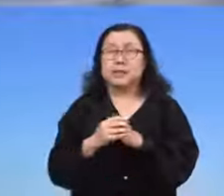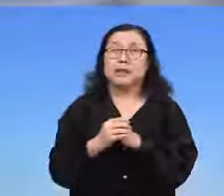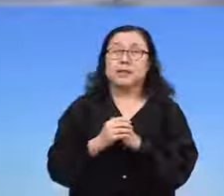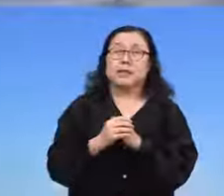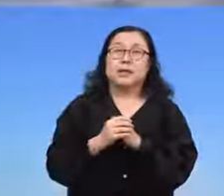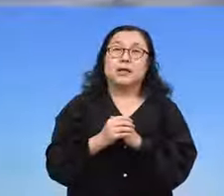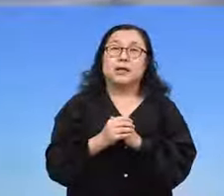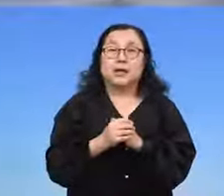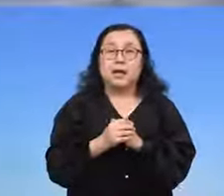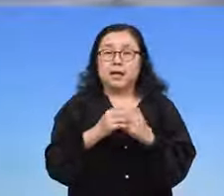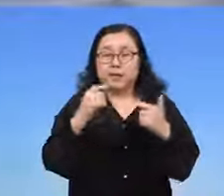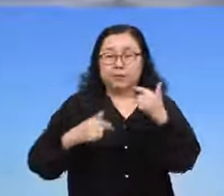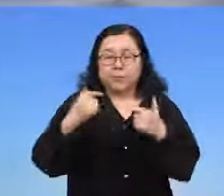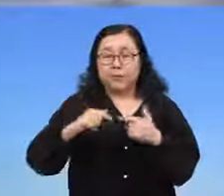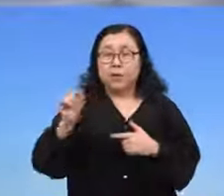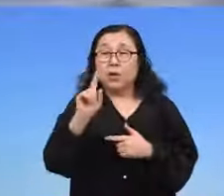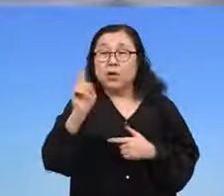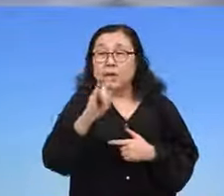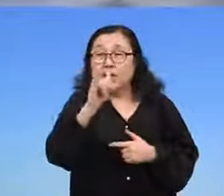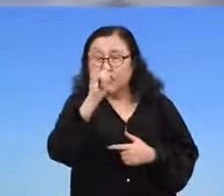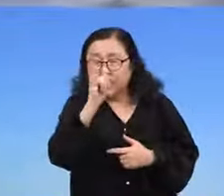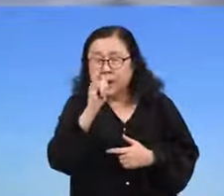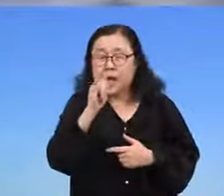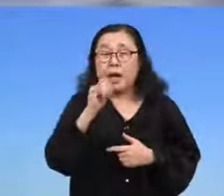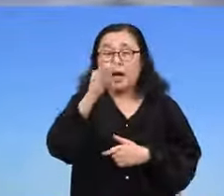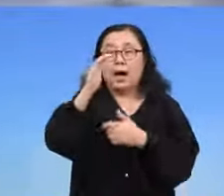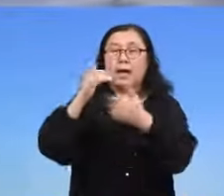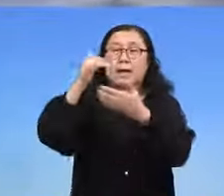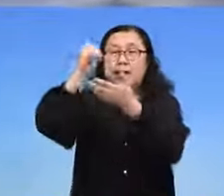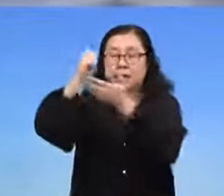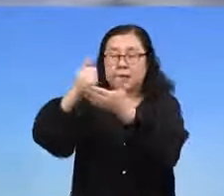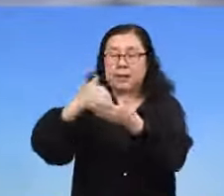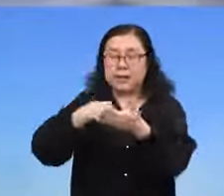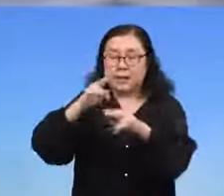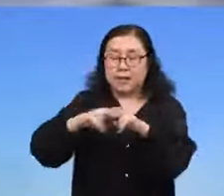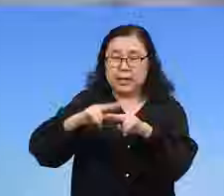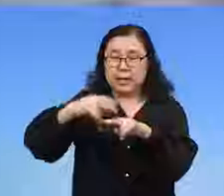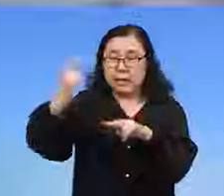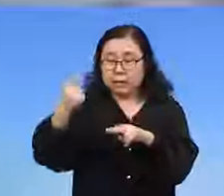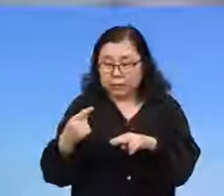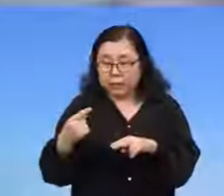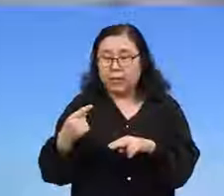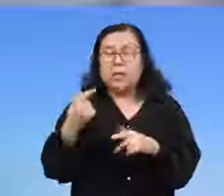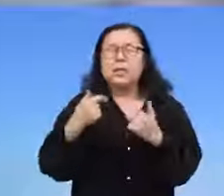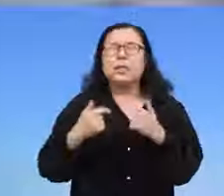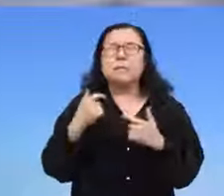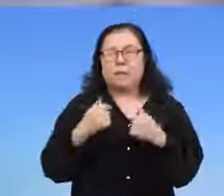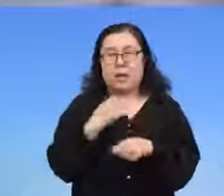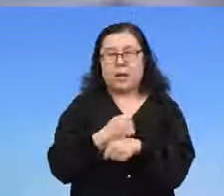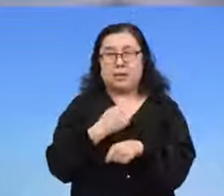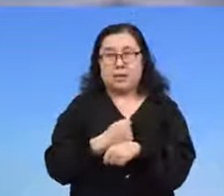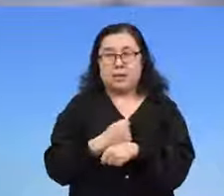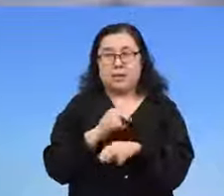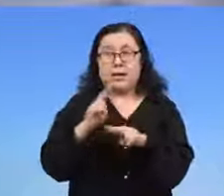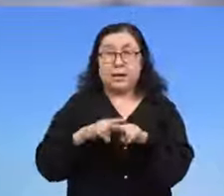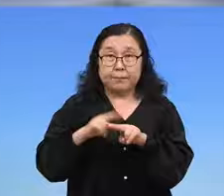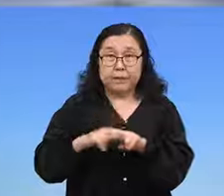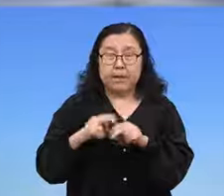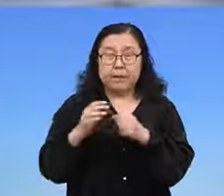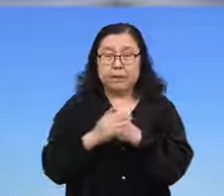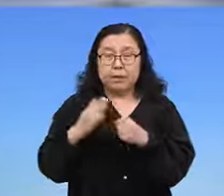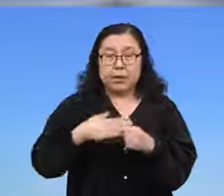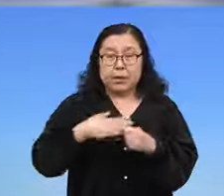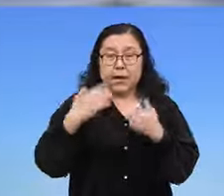오셨다는 여기에 의미를 부여하는 거 아닙니까? 그래서 우리는 늘 가이드 되시는 그 주님과 또